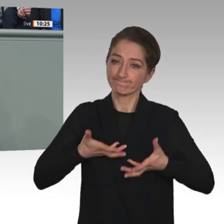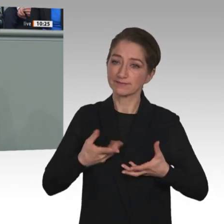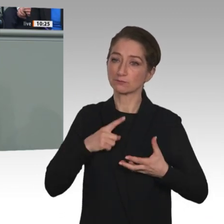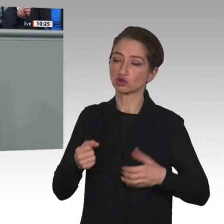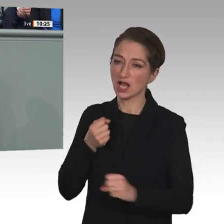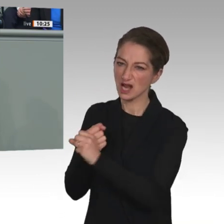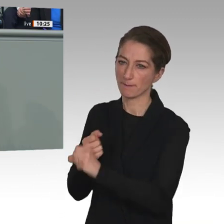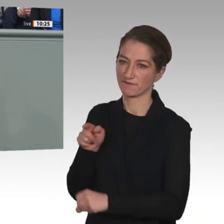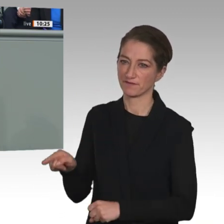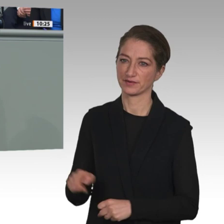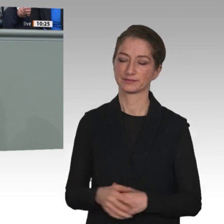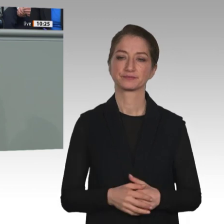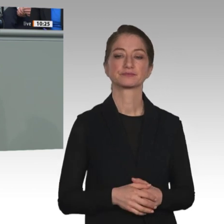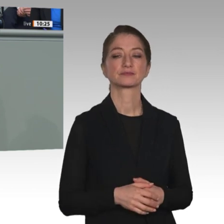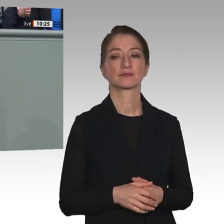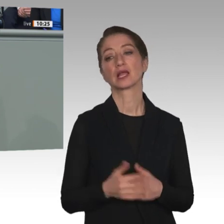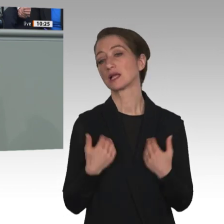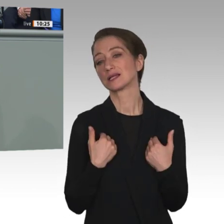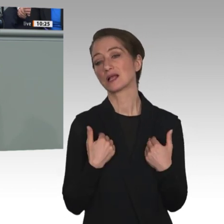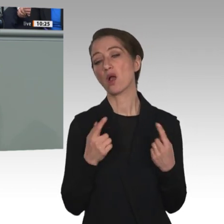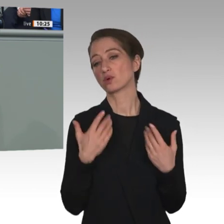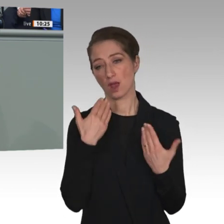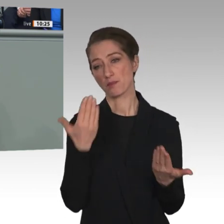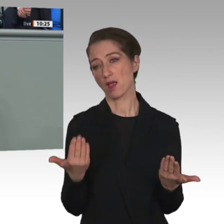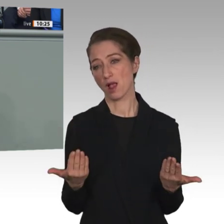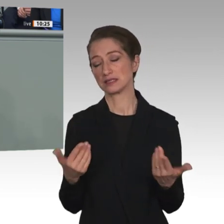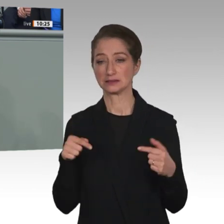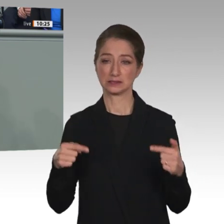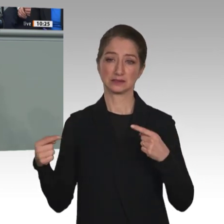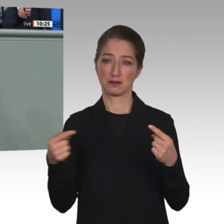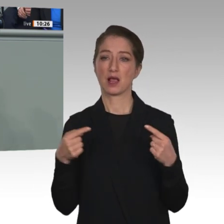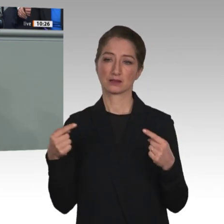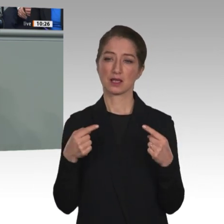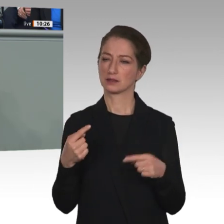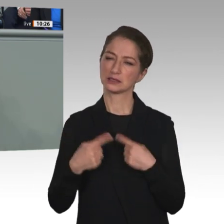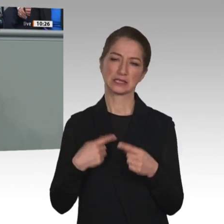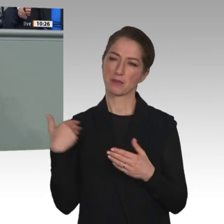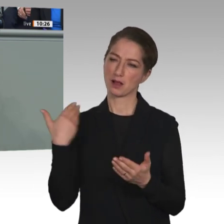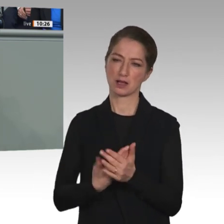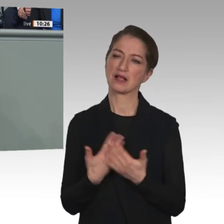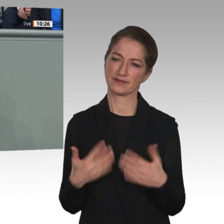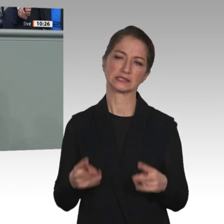Und ich bin auch dankbar dafür, dass in dieser Debatte es